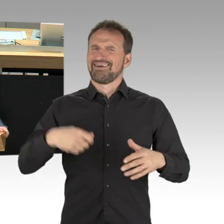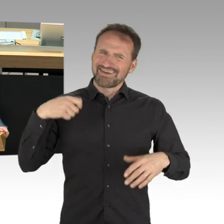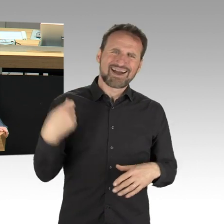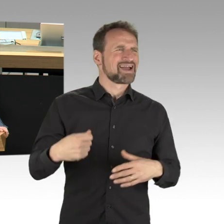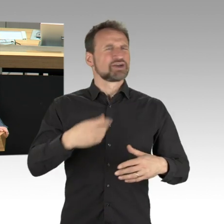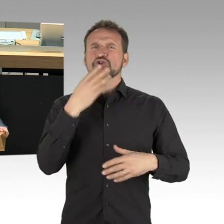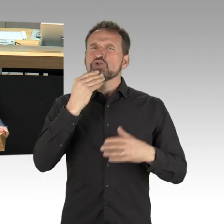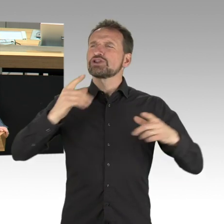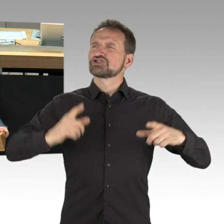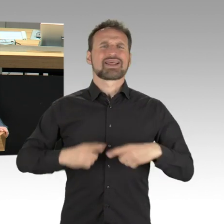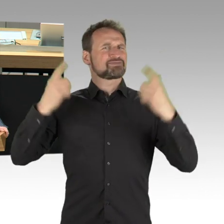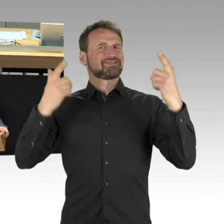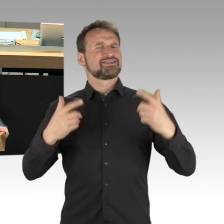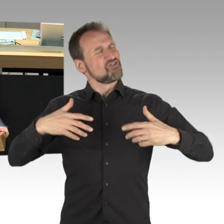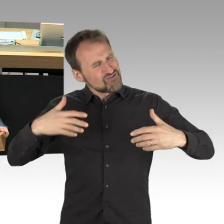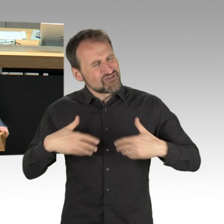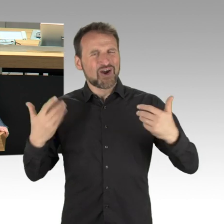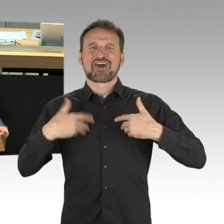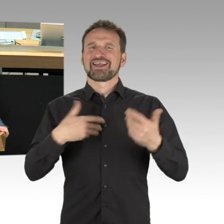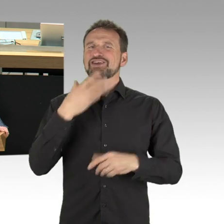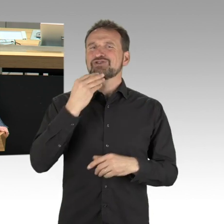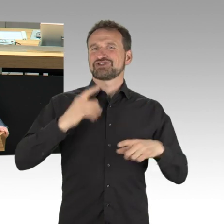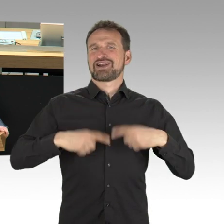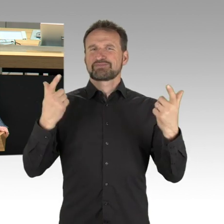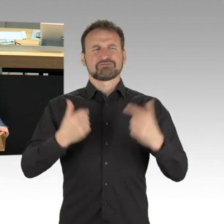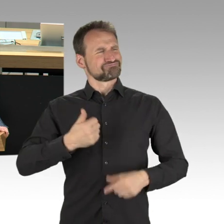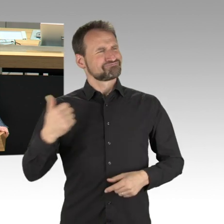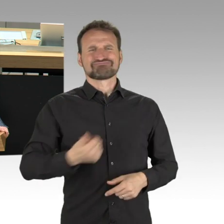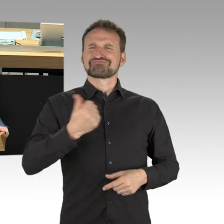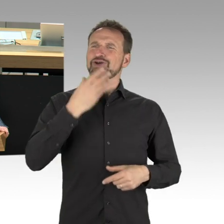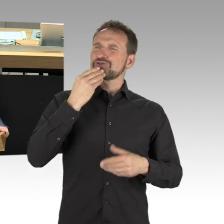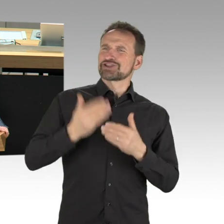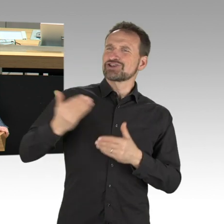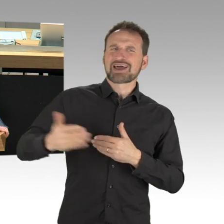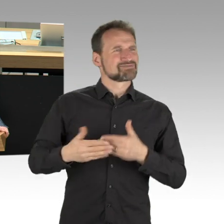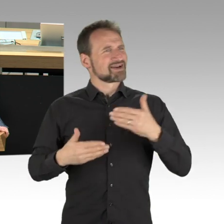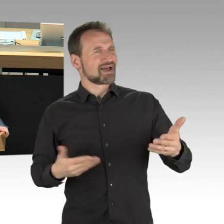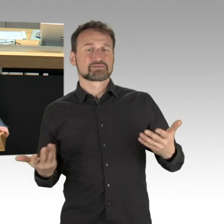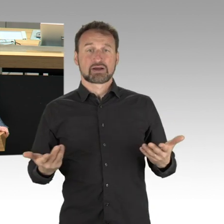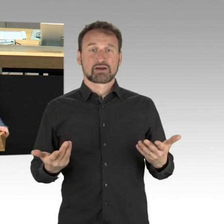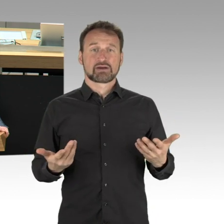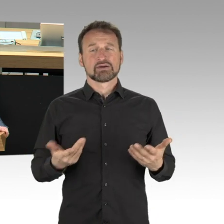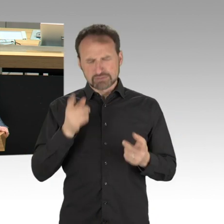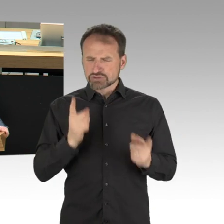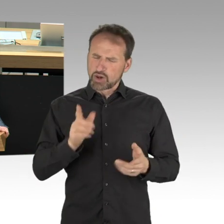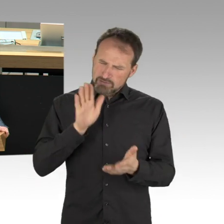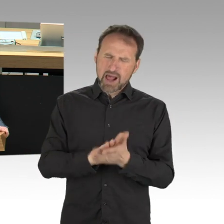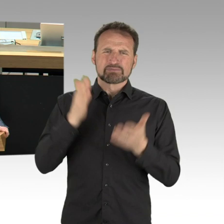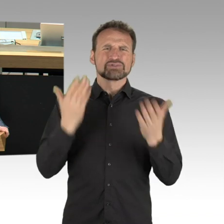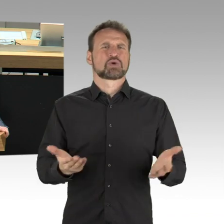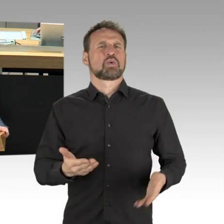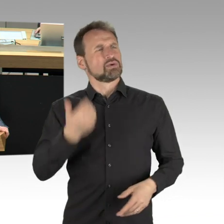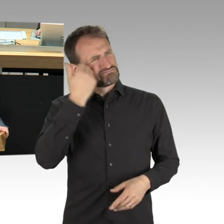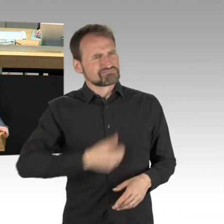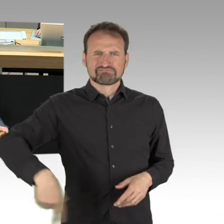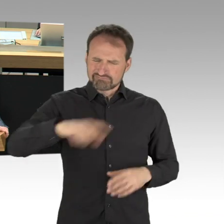Leben, mit tollen jüdischen Nachbarinnen und Nachbarn. Und das soll sie auch bleiben. Lassen Sie uns gemeinsam alle Anstrengungen unternehmen, dass es so